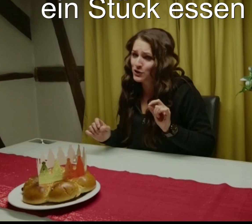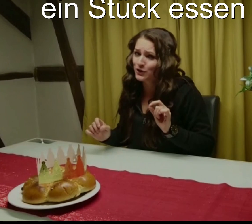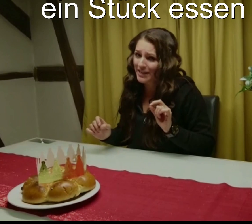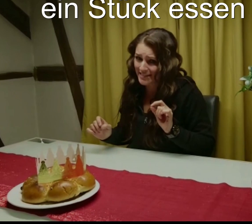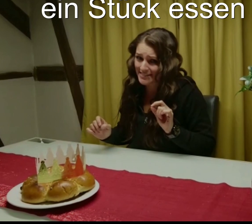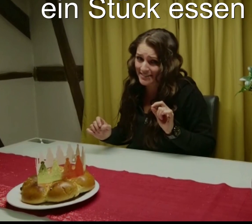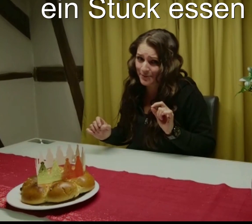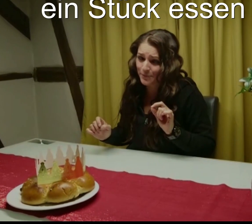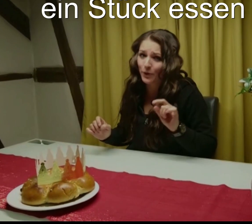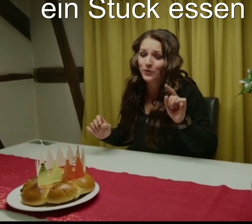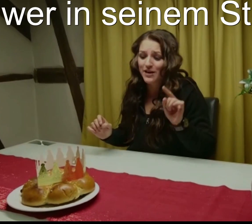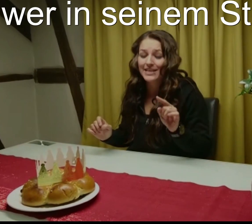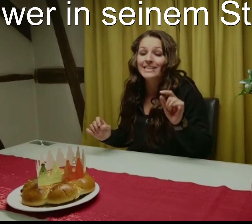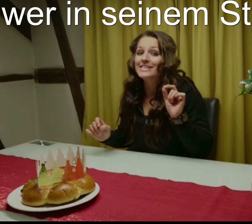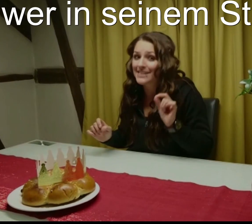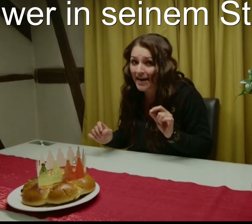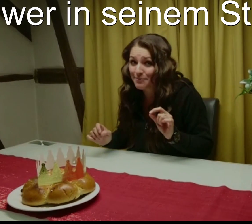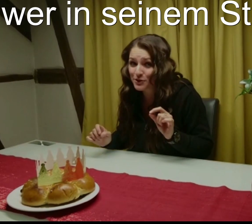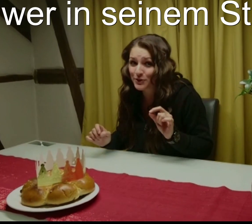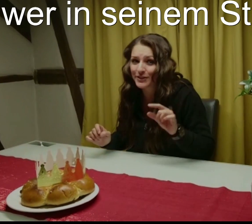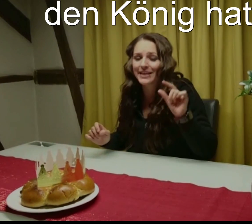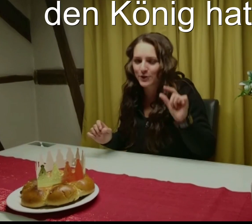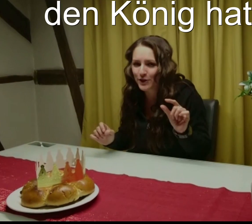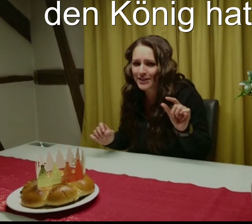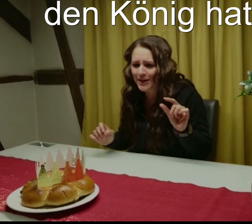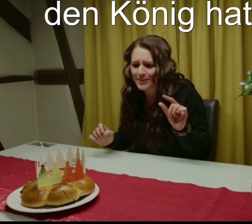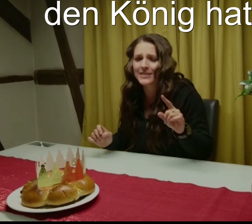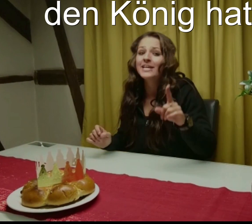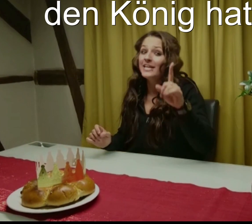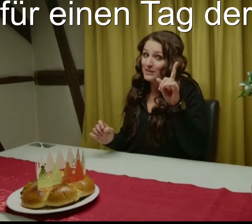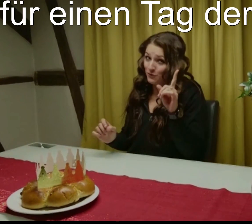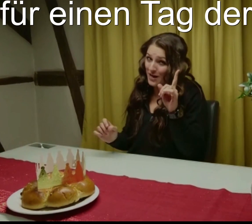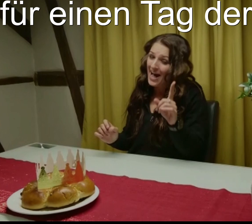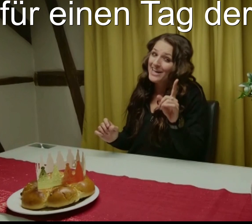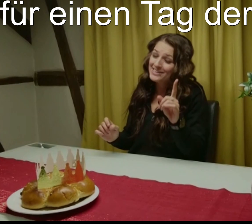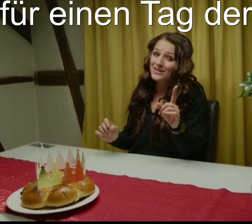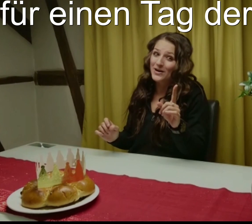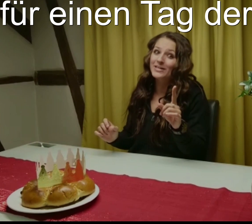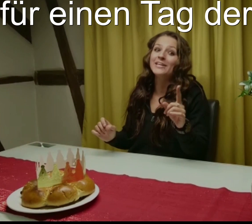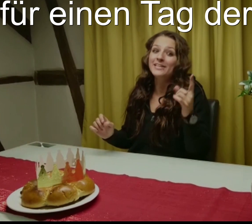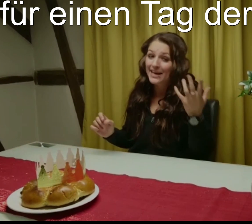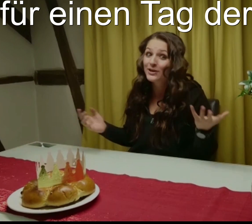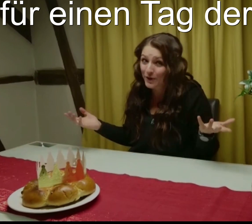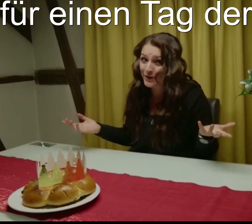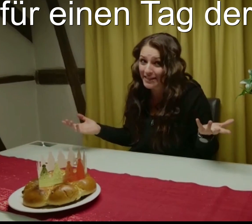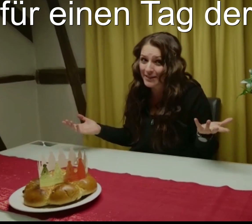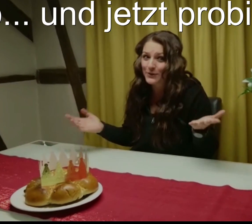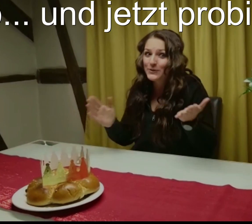Stück essen und wer in seinem Stück den König hat, ist für einen Tag der König.